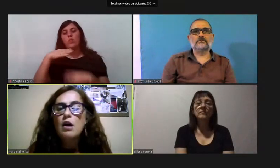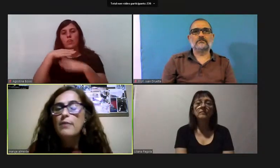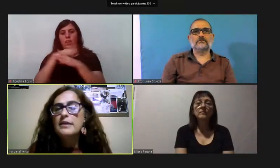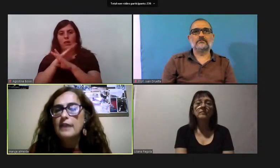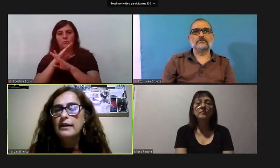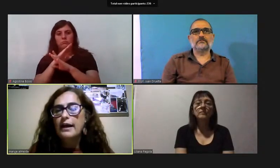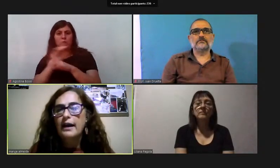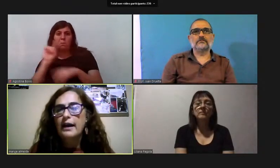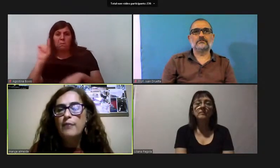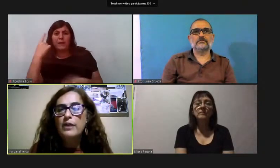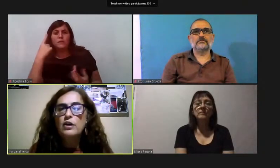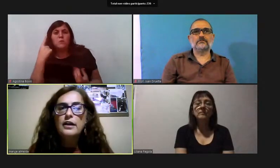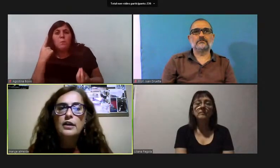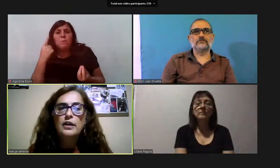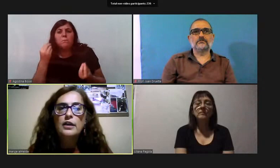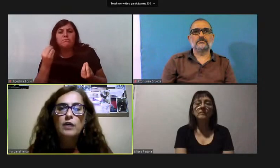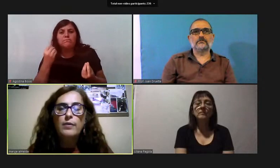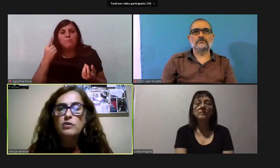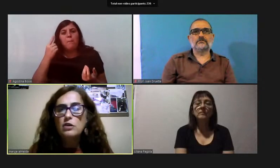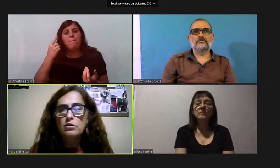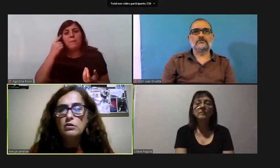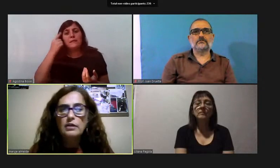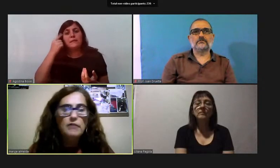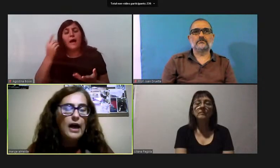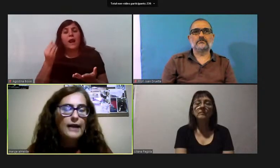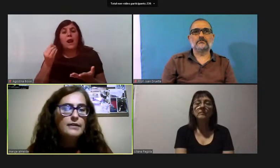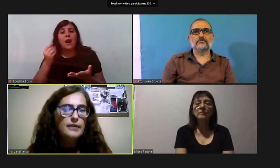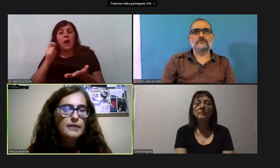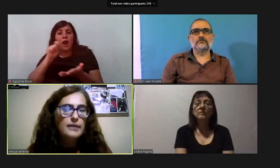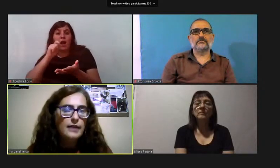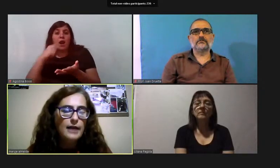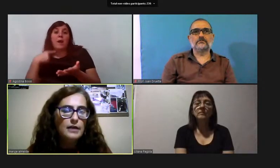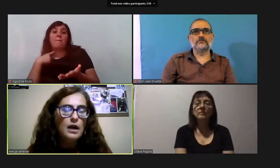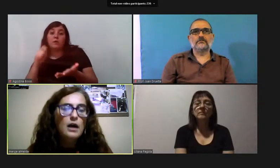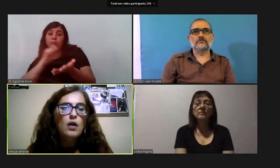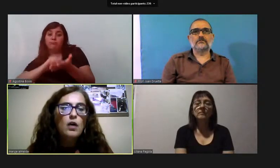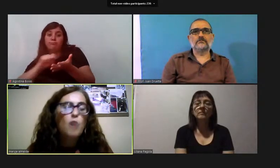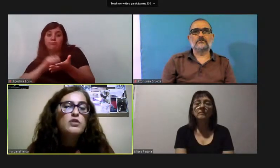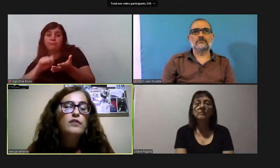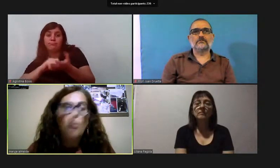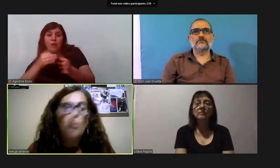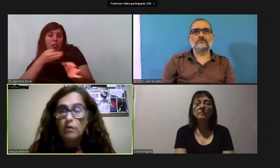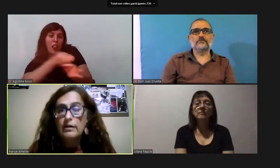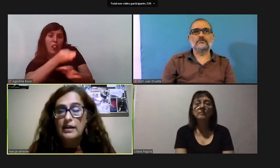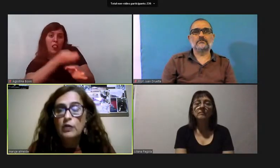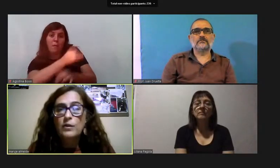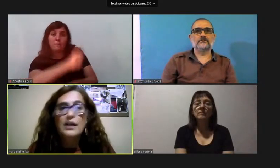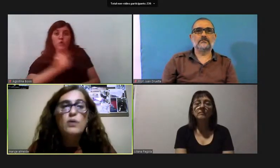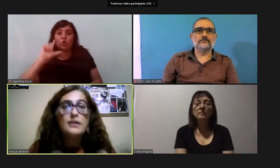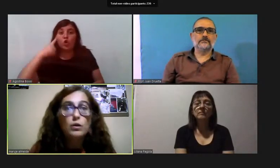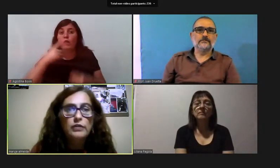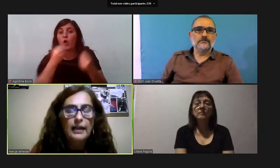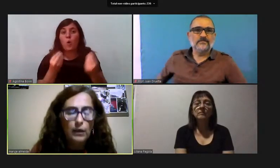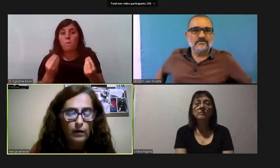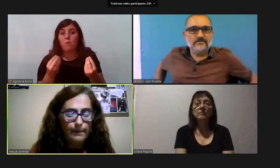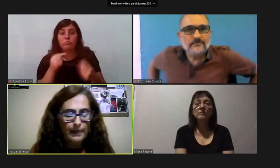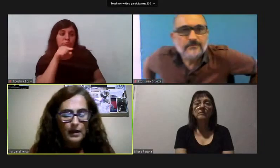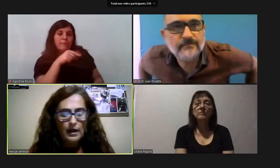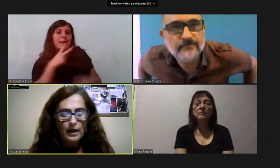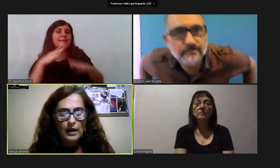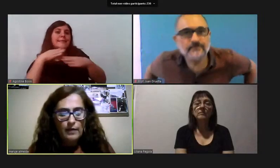eso, pensar que el español escrito a las personas sordas hay que enseñárselas como si, teniendo en cuenta que es una segunda